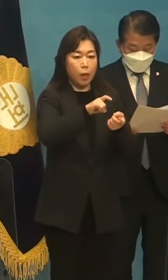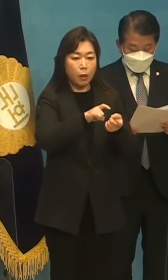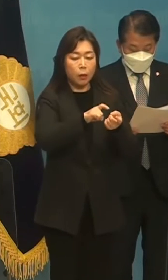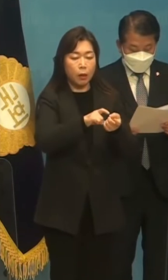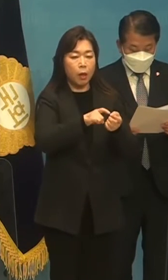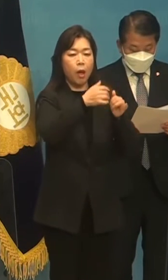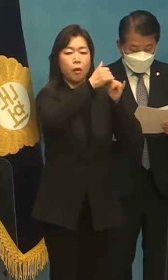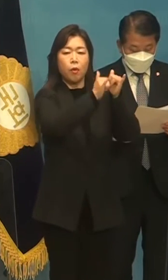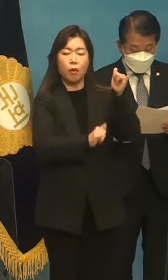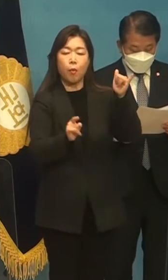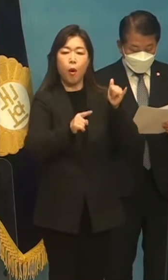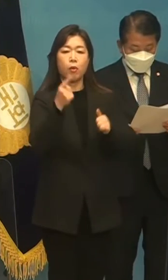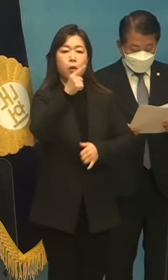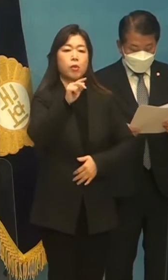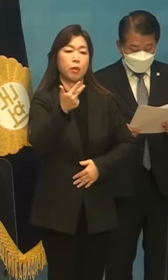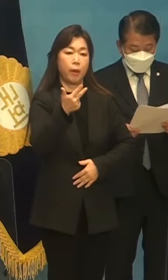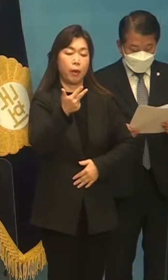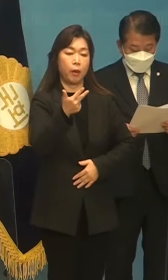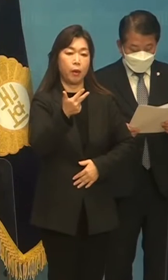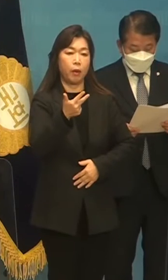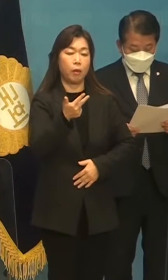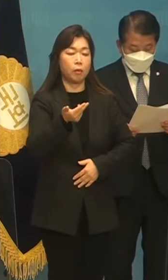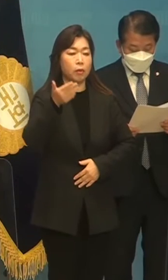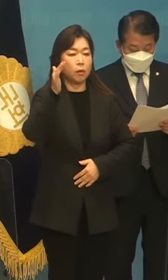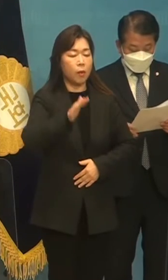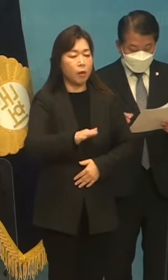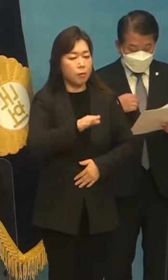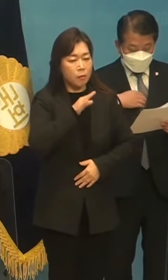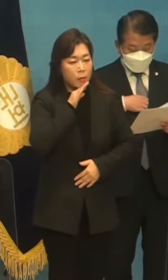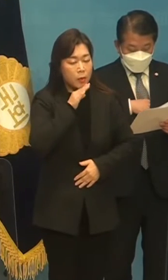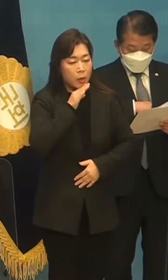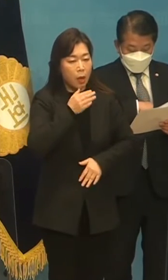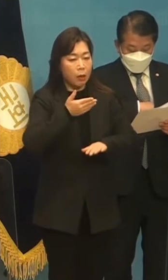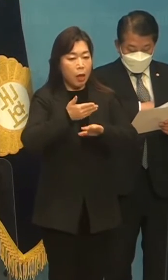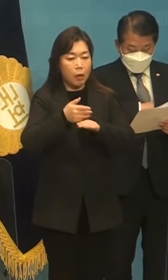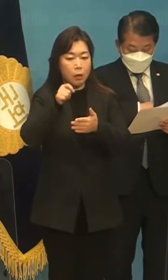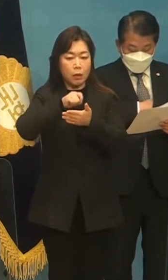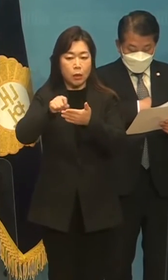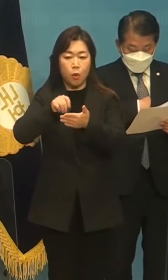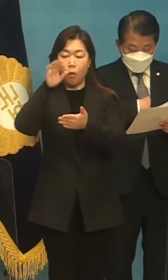1700년이라고 하는데 실제로는 다른 많은 기록들을 보면